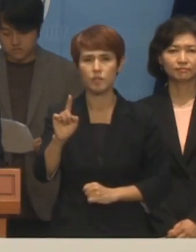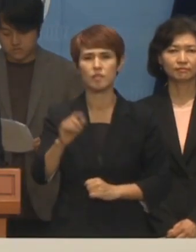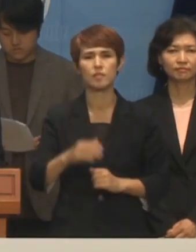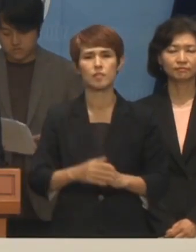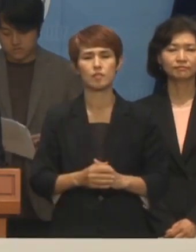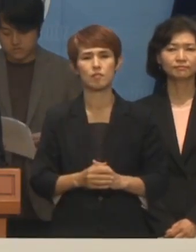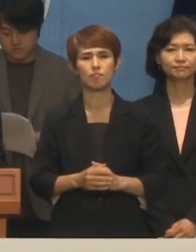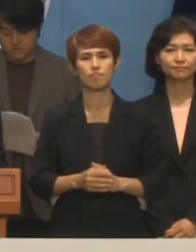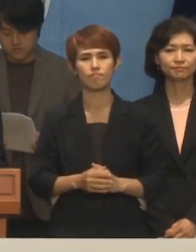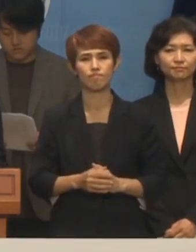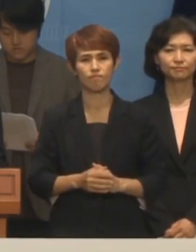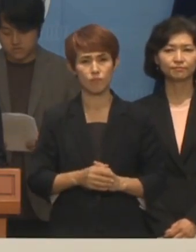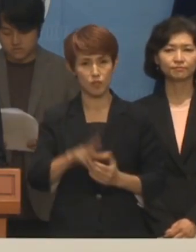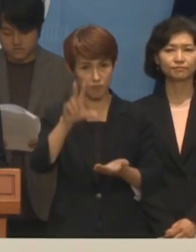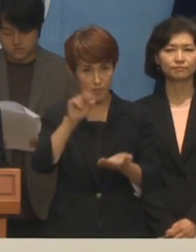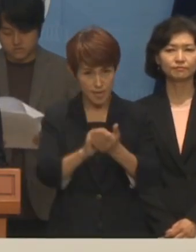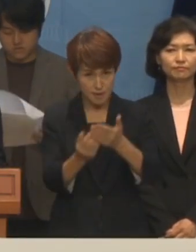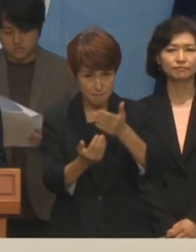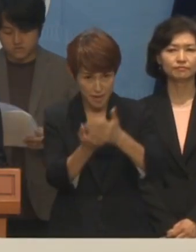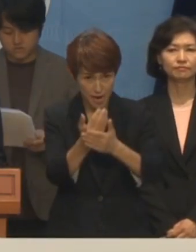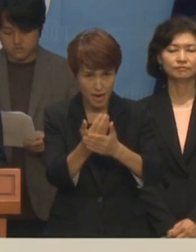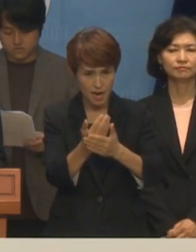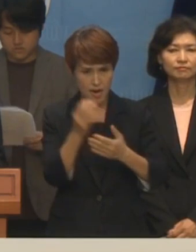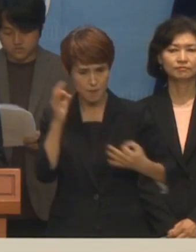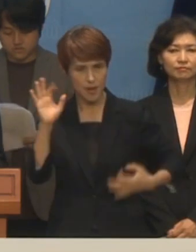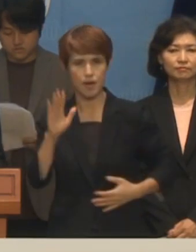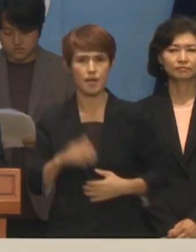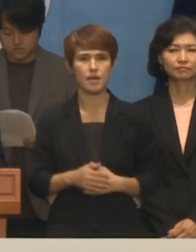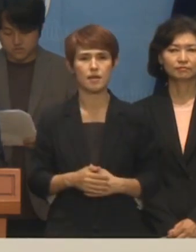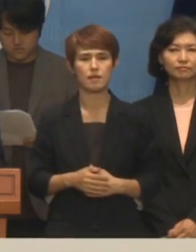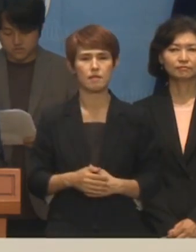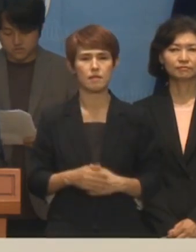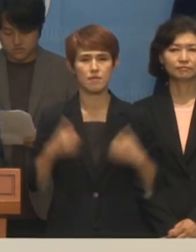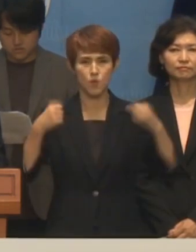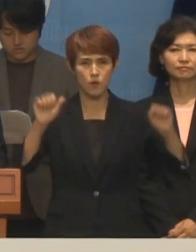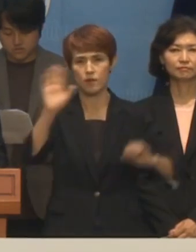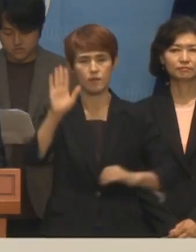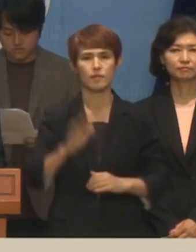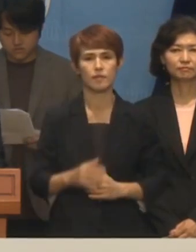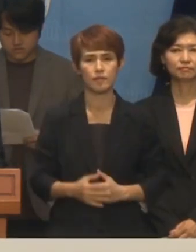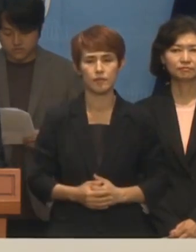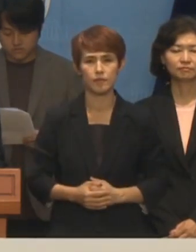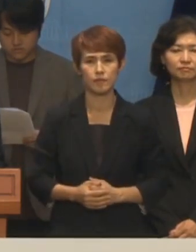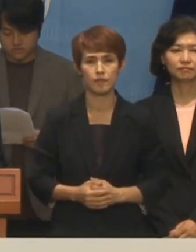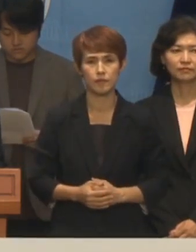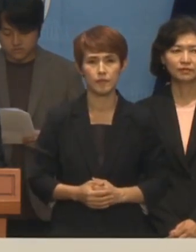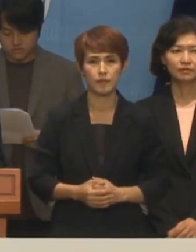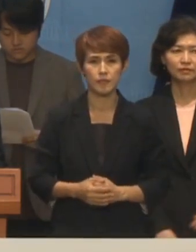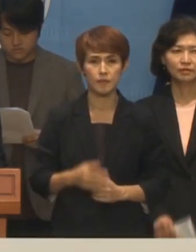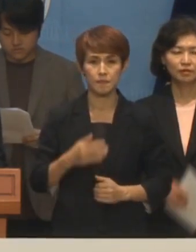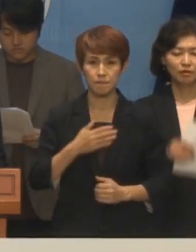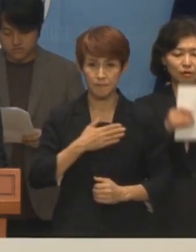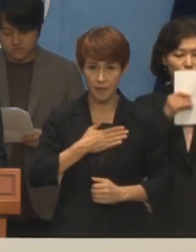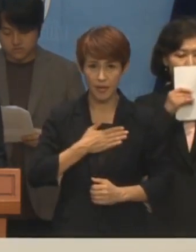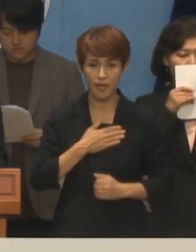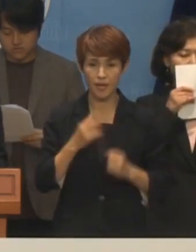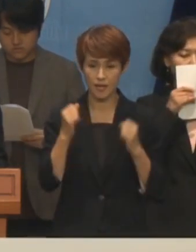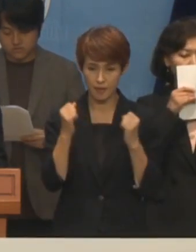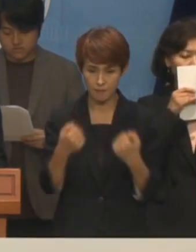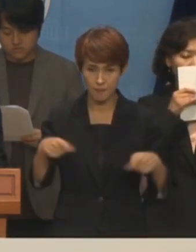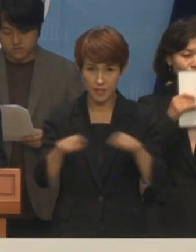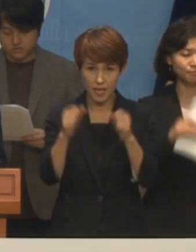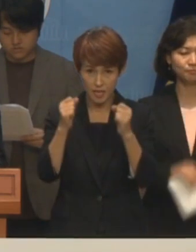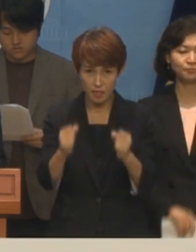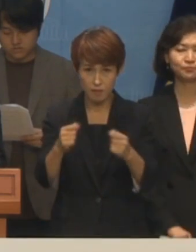추락을 결코 좌시하지 않겠습니다. 물러서지 않을 것입니다. 내가 속한 공동체를 사랑하고 더 나은